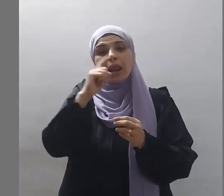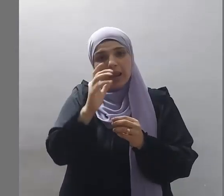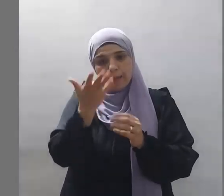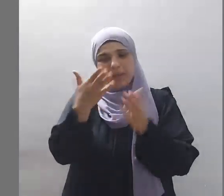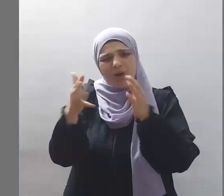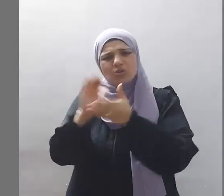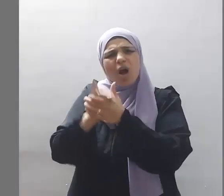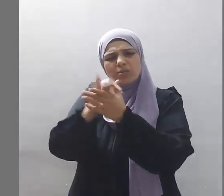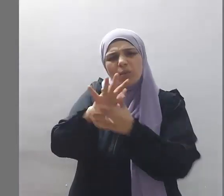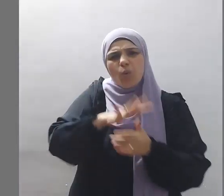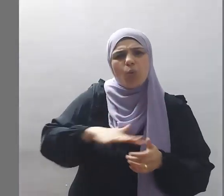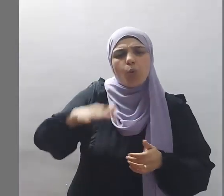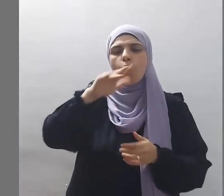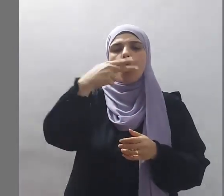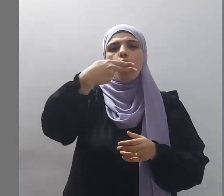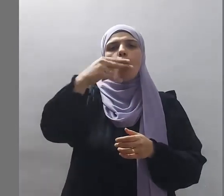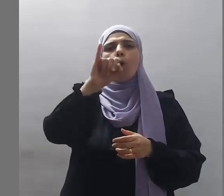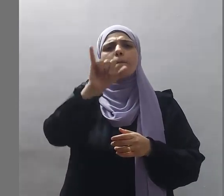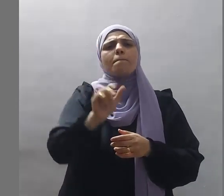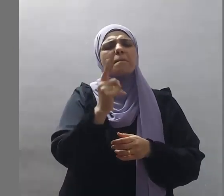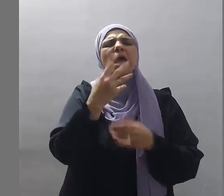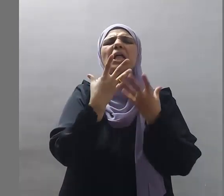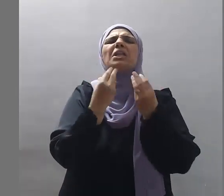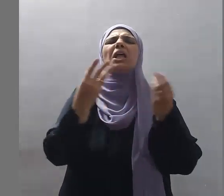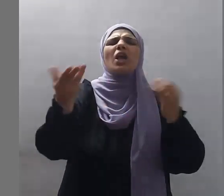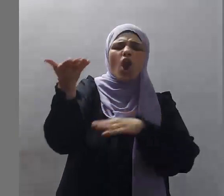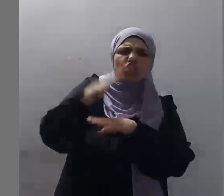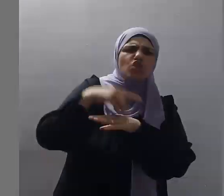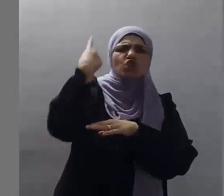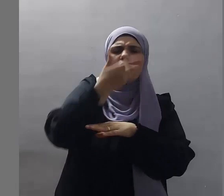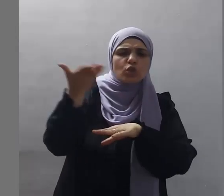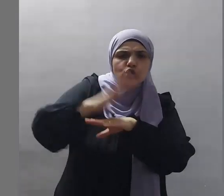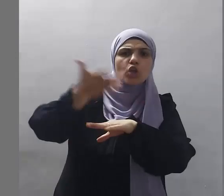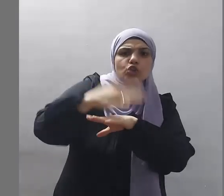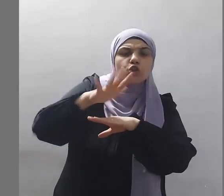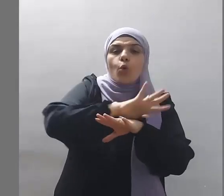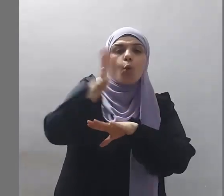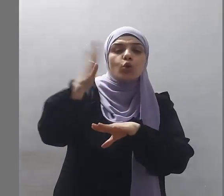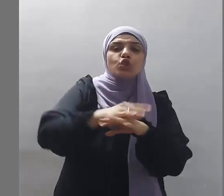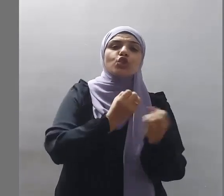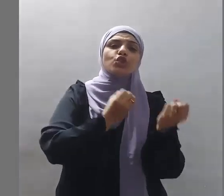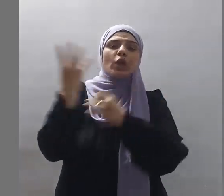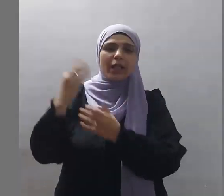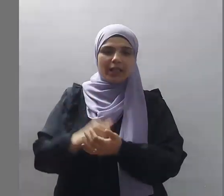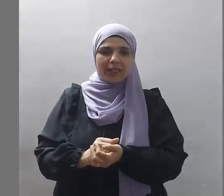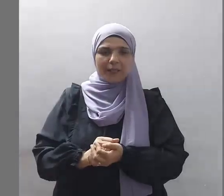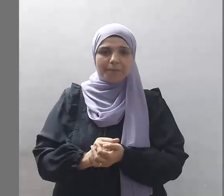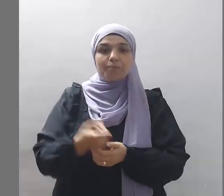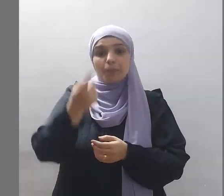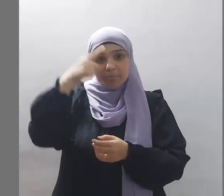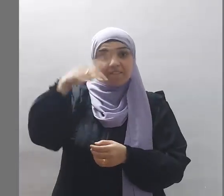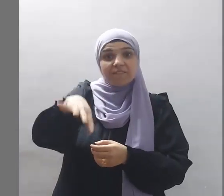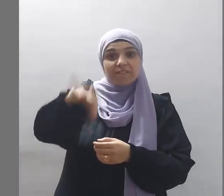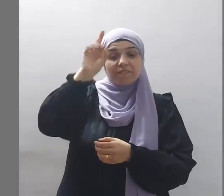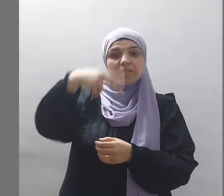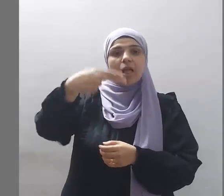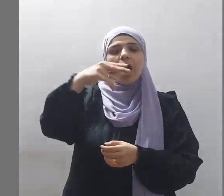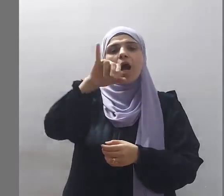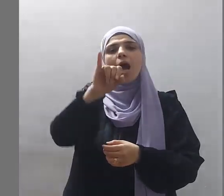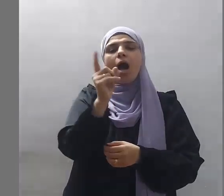بن الحمام، وغيرهم رضي الله عنهم أجمعين. ومنهم سيدنا عمرو بن الجموح